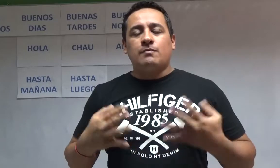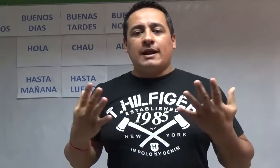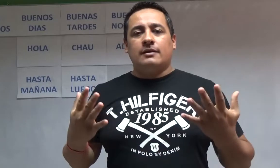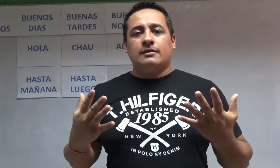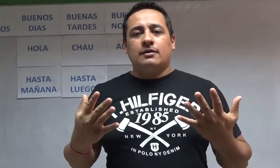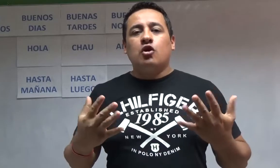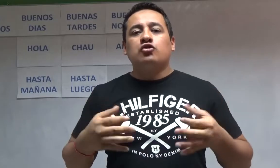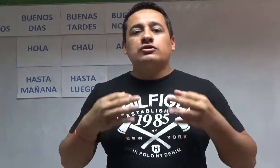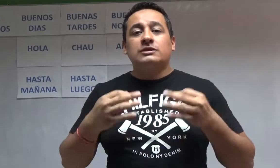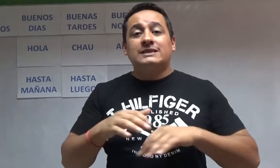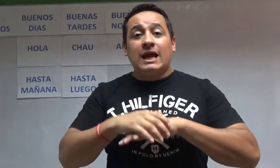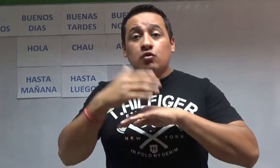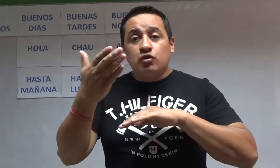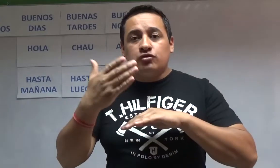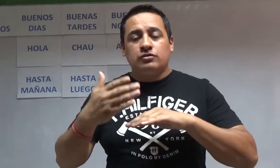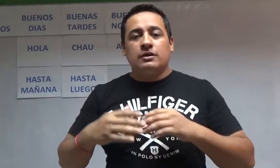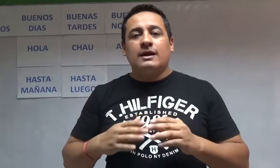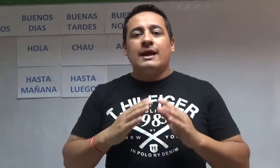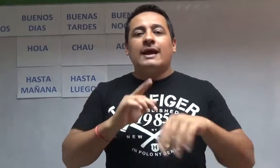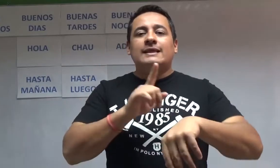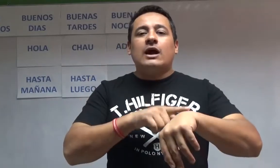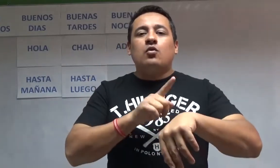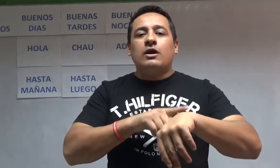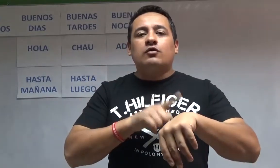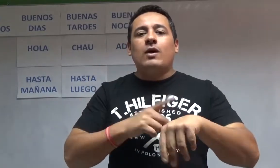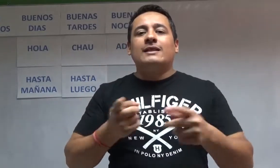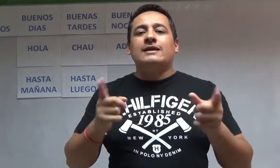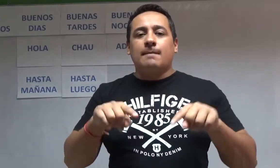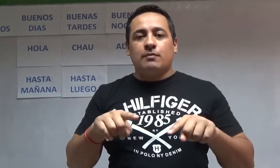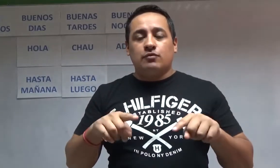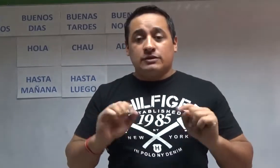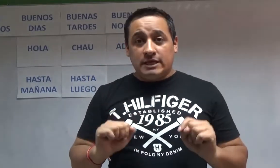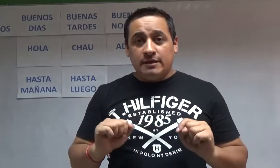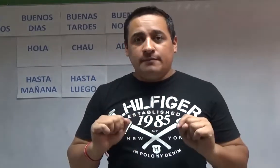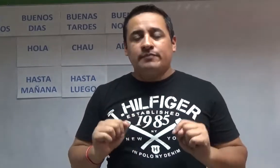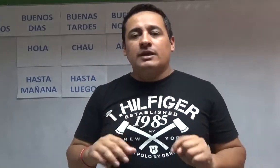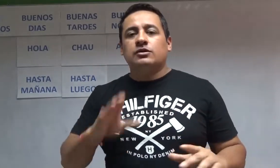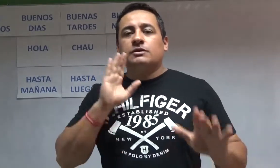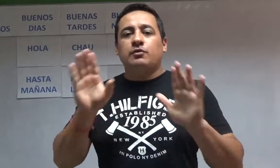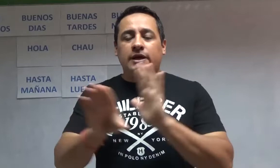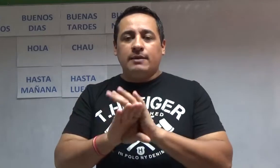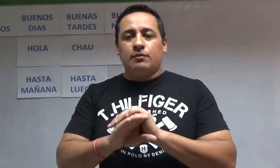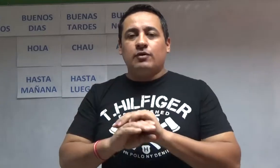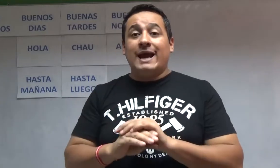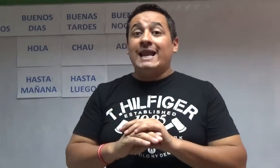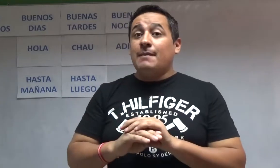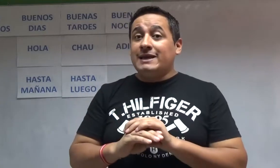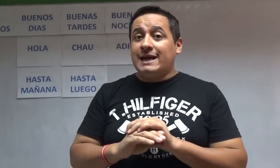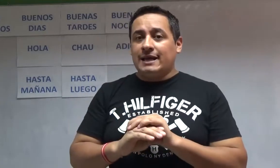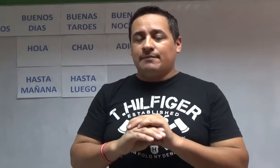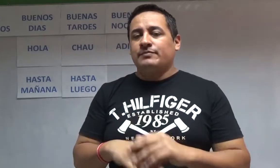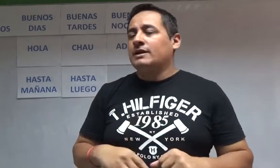formal, los saludos de acuerdo al tiempo, ¿sí? Entonces, por ejemplo, en la mañana,